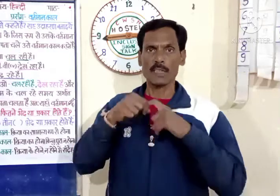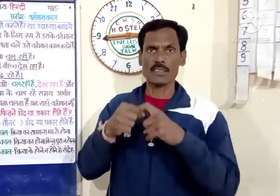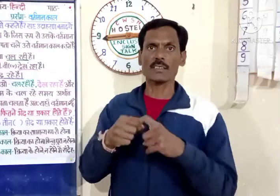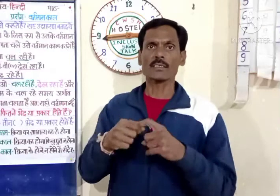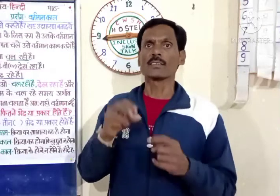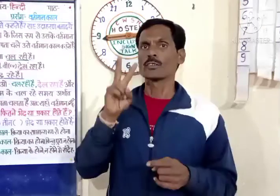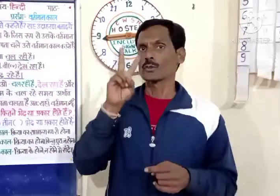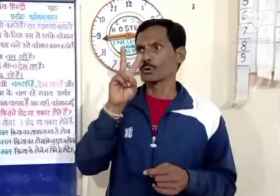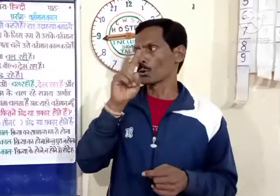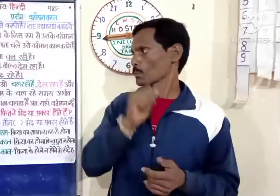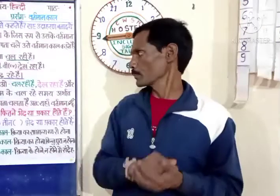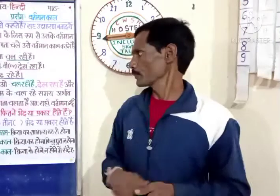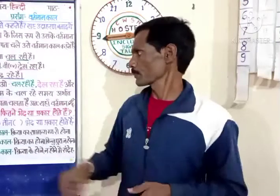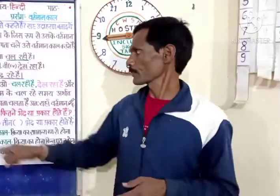प्रश्न 2,